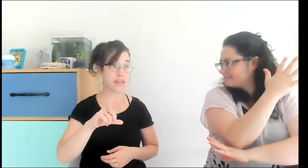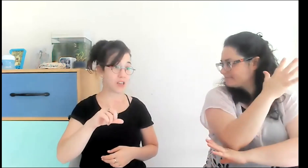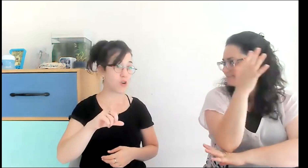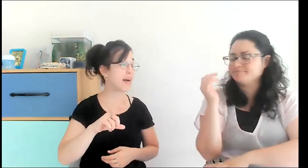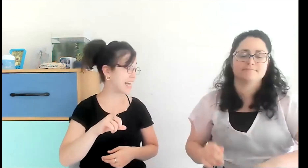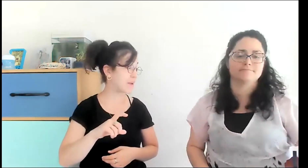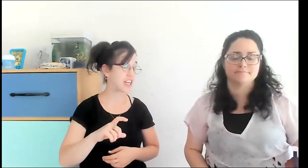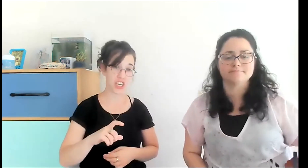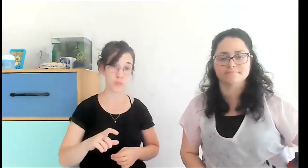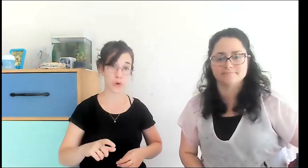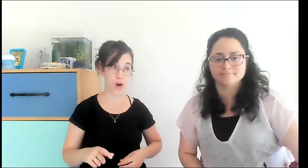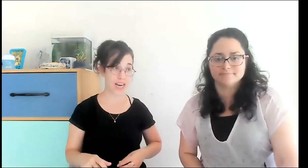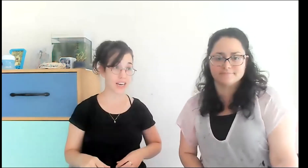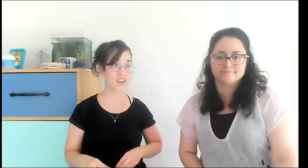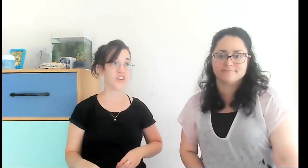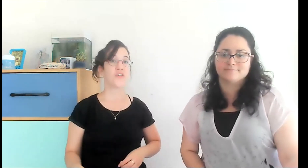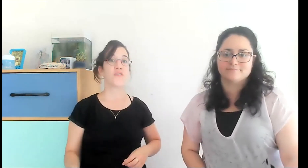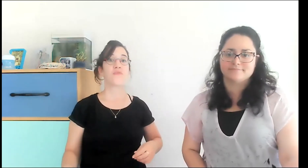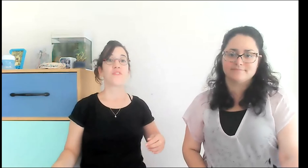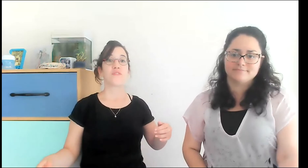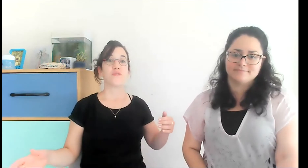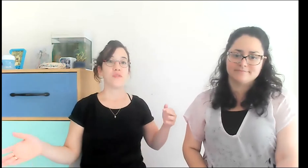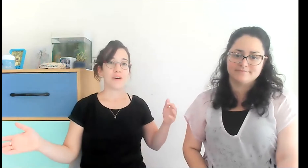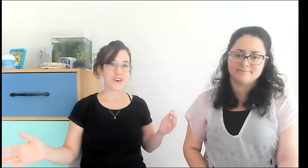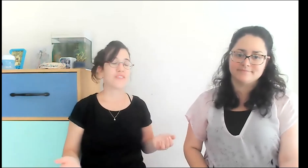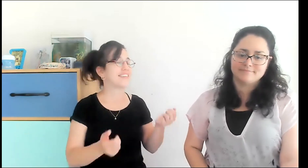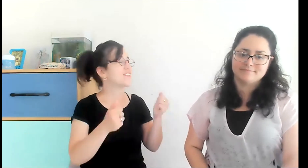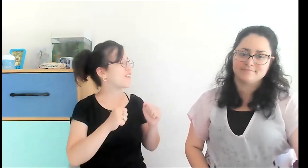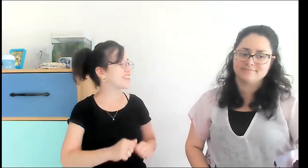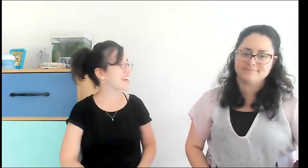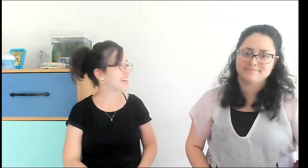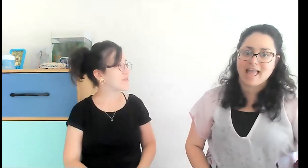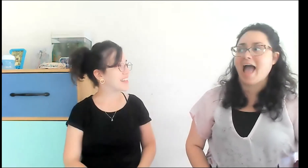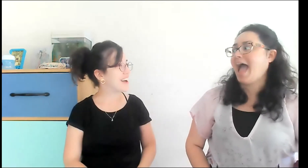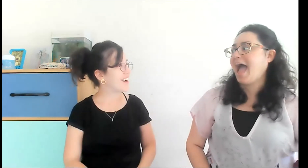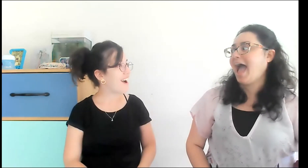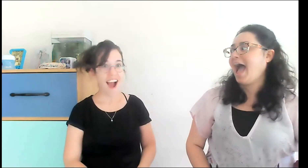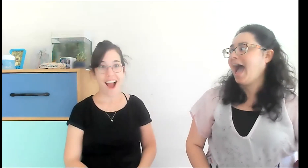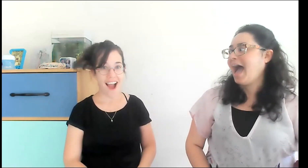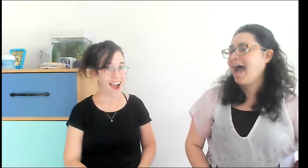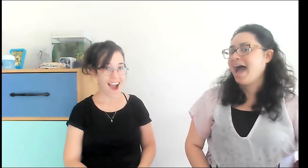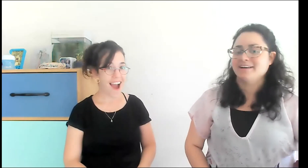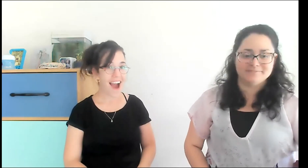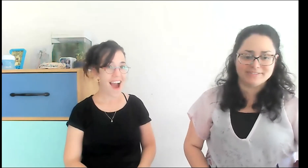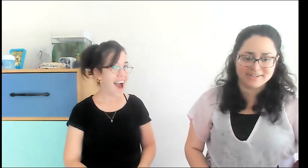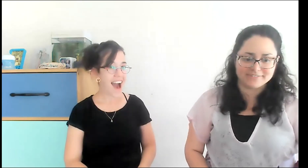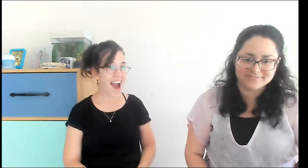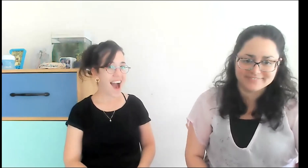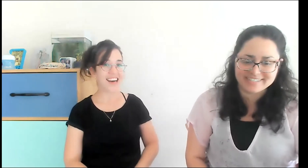בדיוק, מהאילן מרשרש ברוח, ובסוף נעשה את כל השיר יחד עם הגיטרה. מטורף. איזה